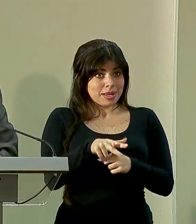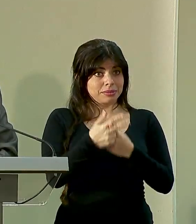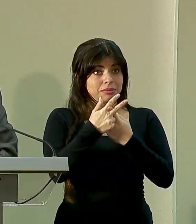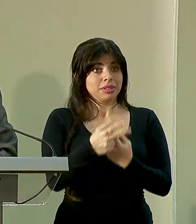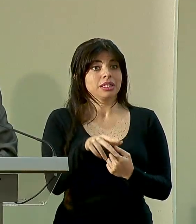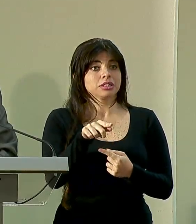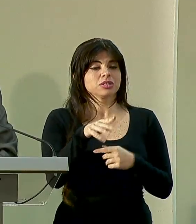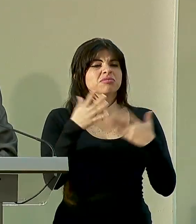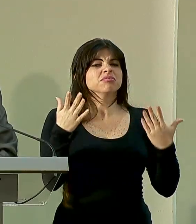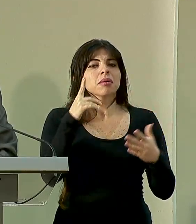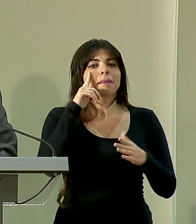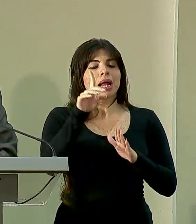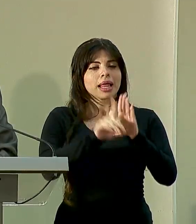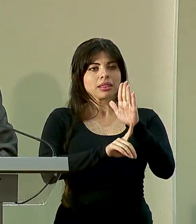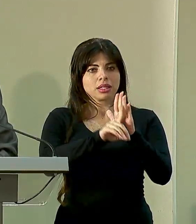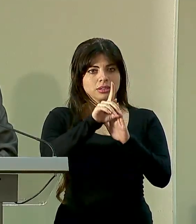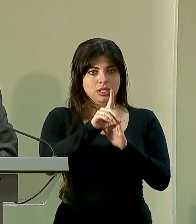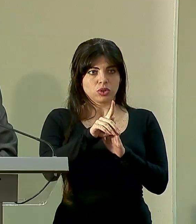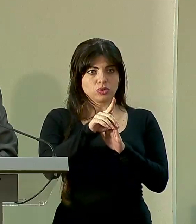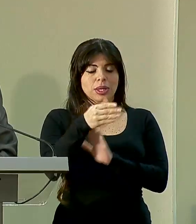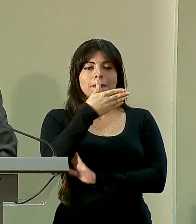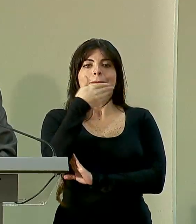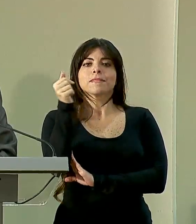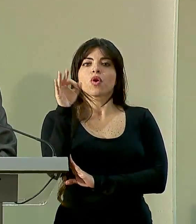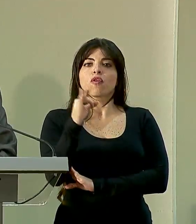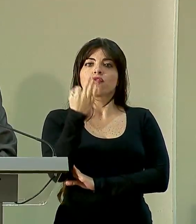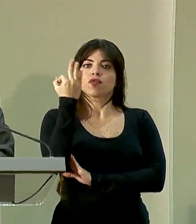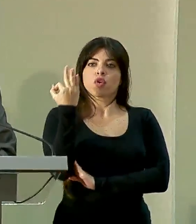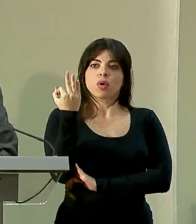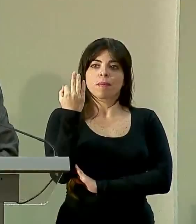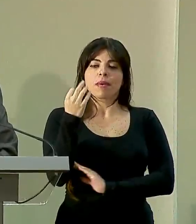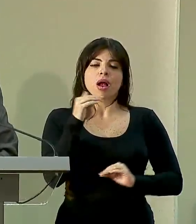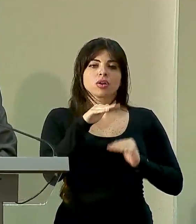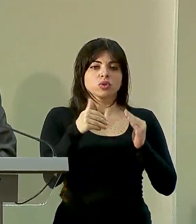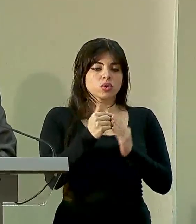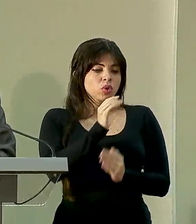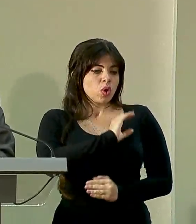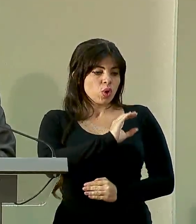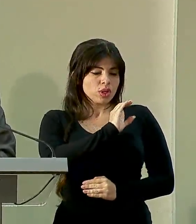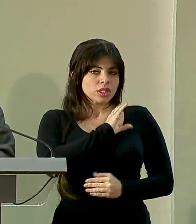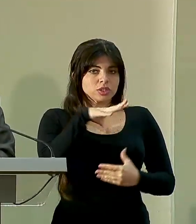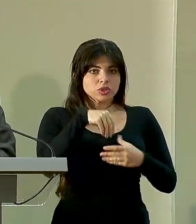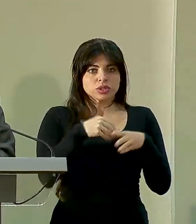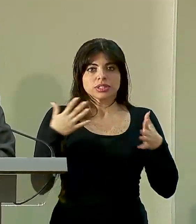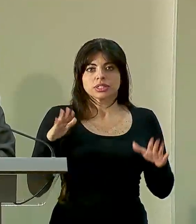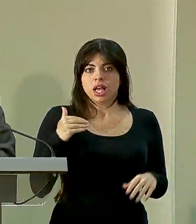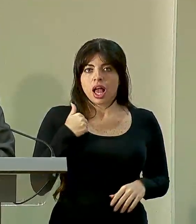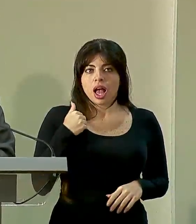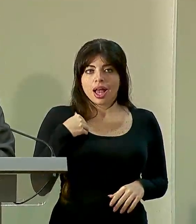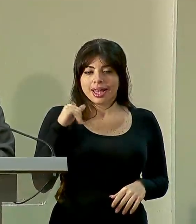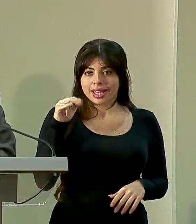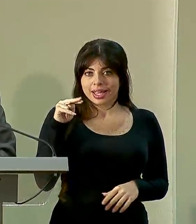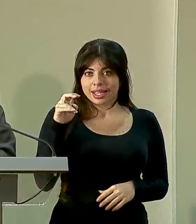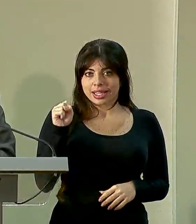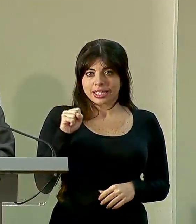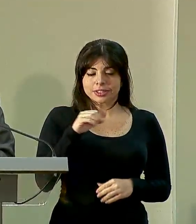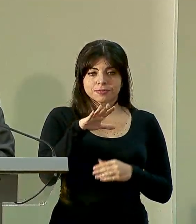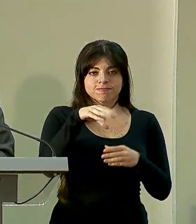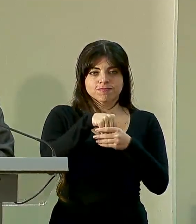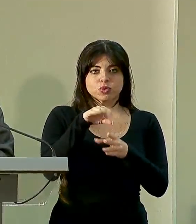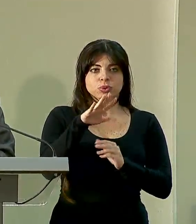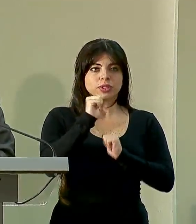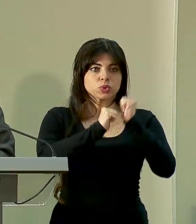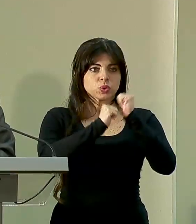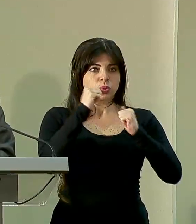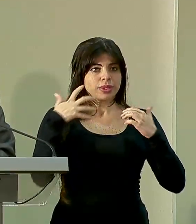a desarrollar de mucho mejor manera las condiciones que tenía el INS en toda su infraestructura